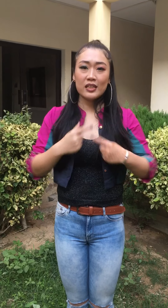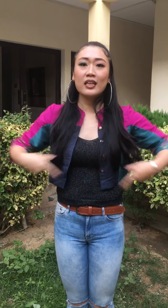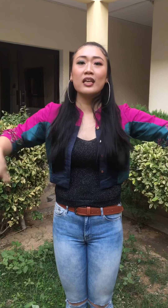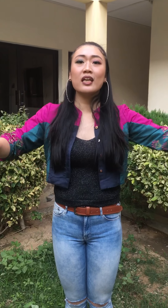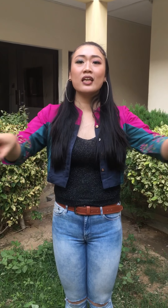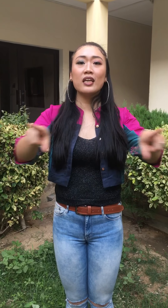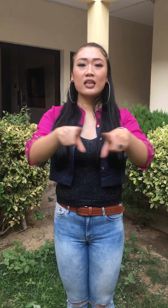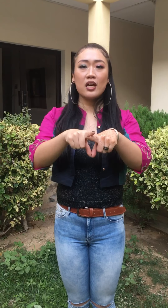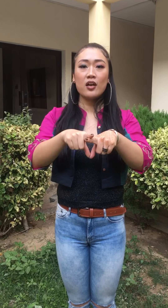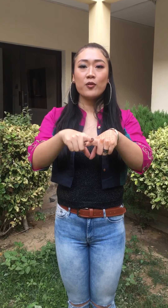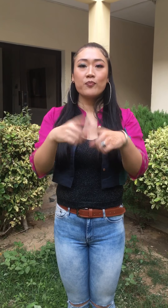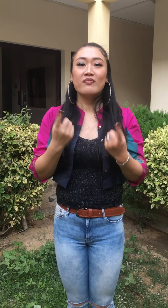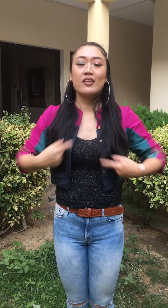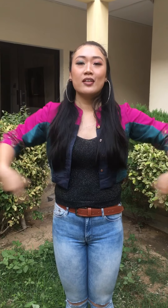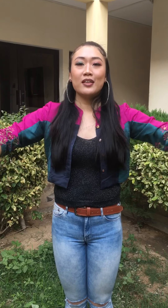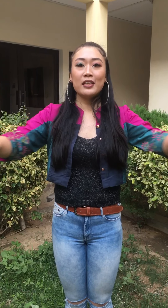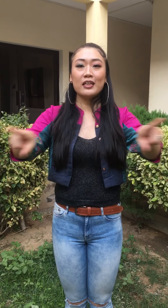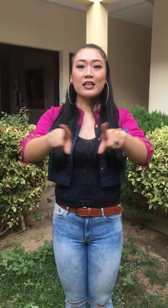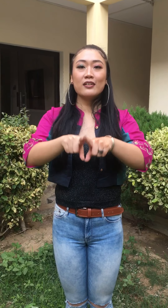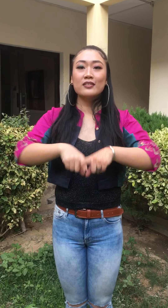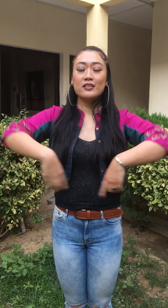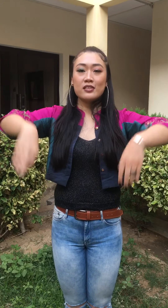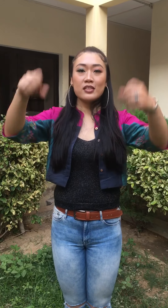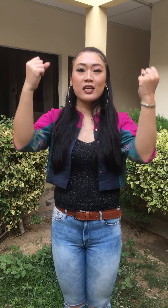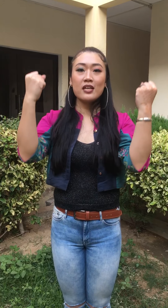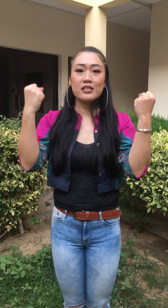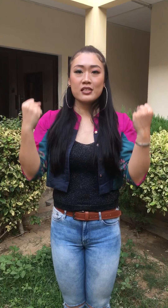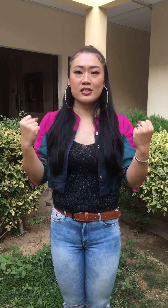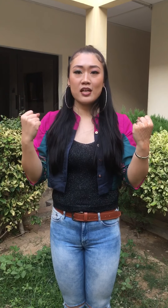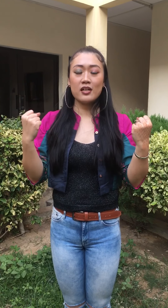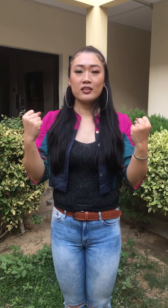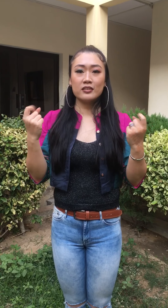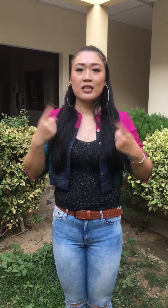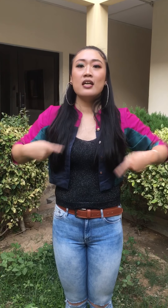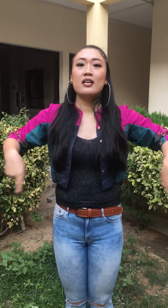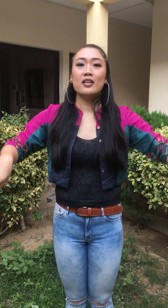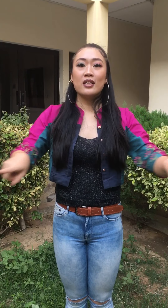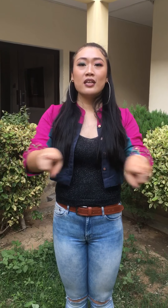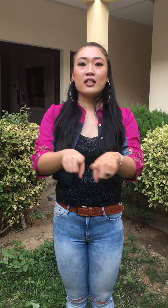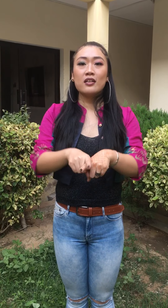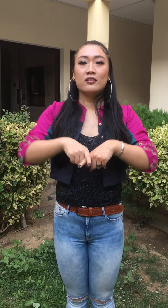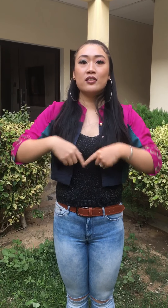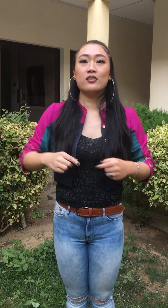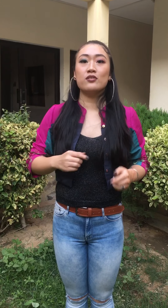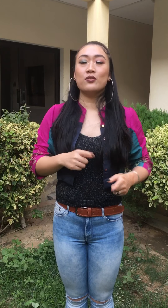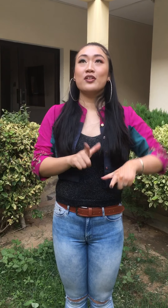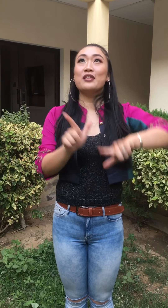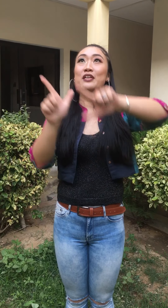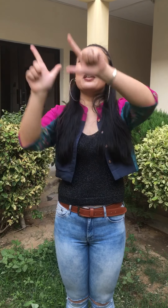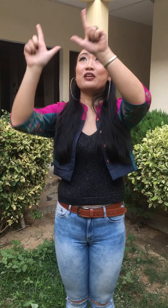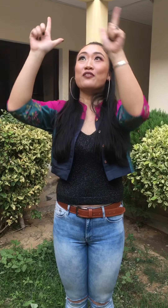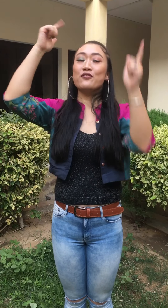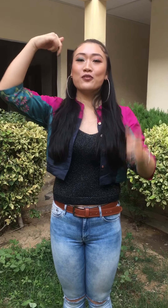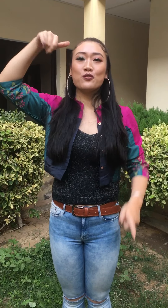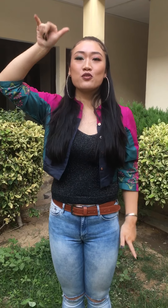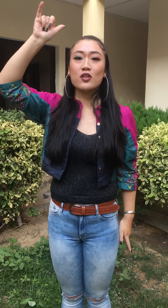一样，一样的坚强，一样的全力